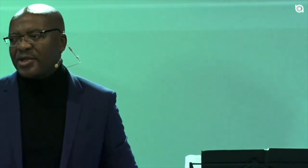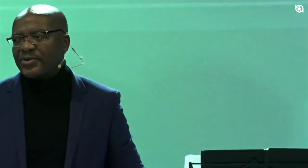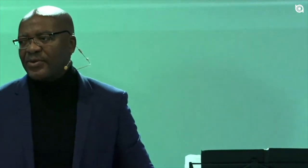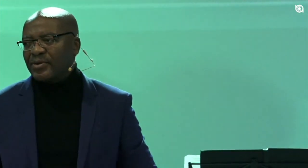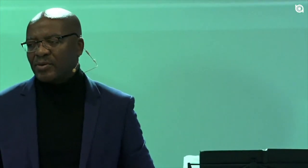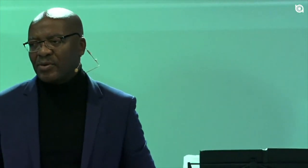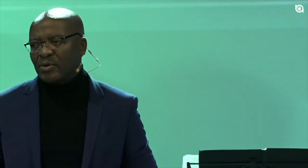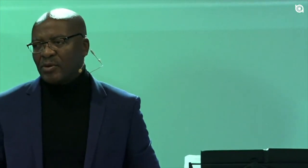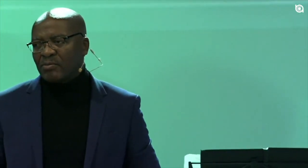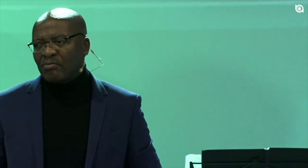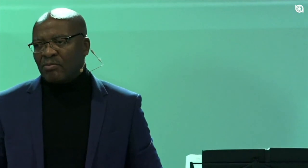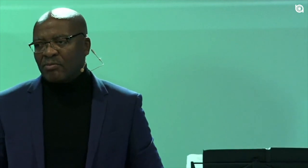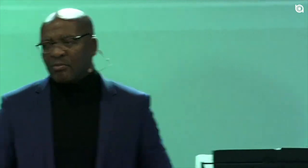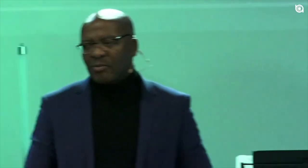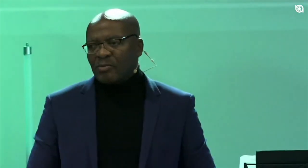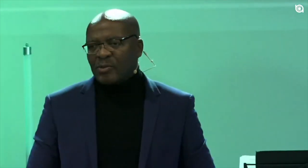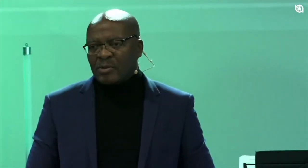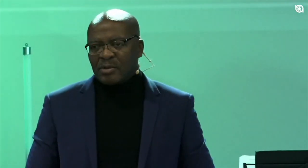Merci Jésus.